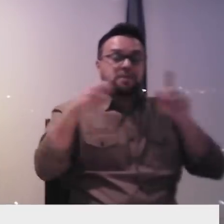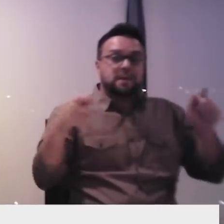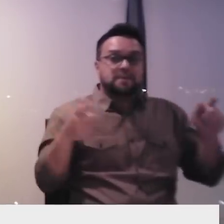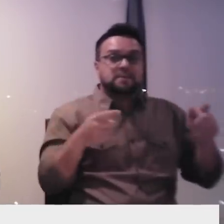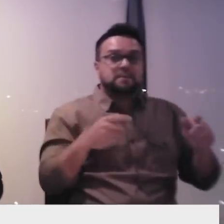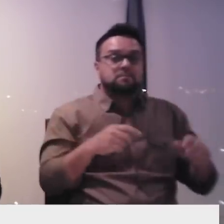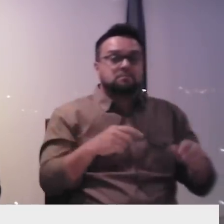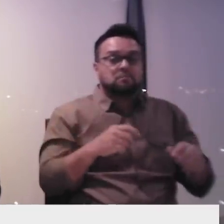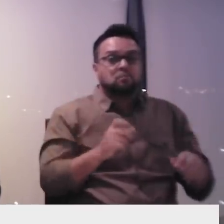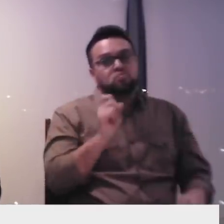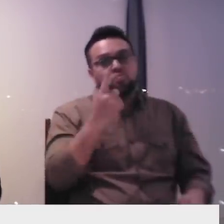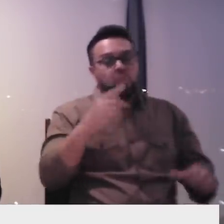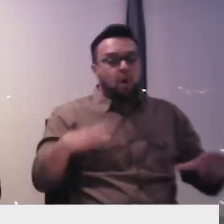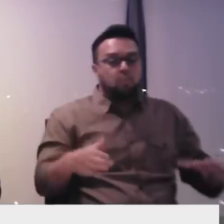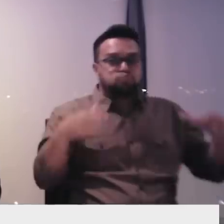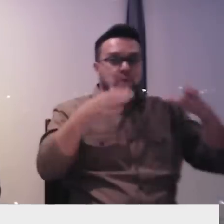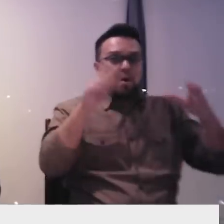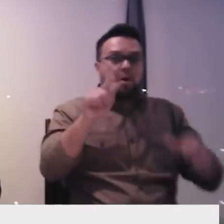gás para o pessoal